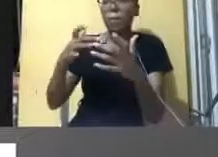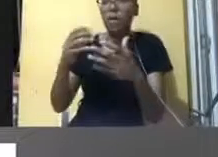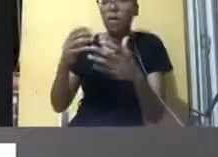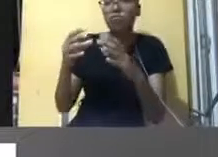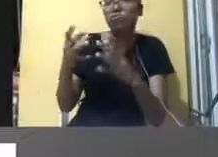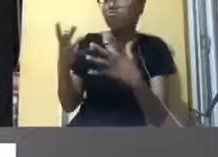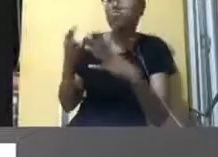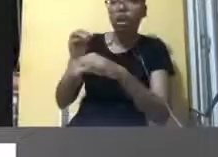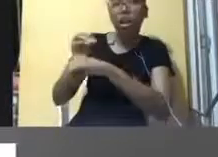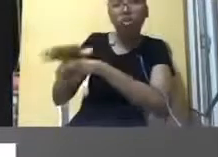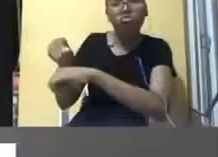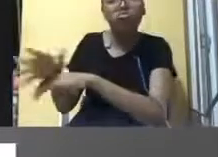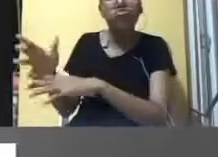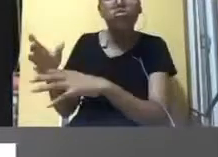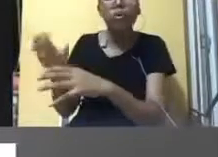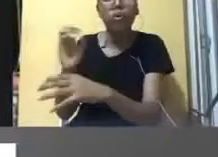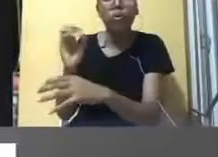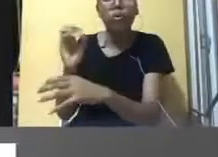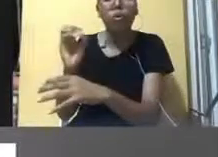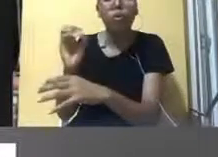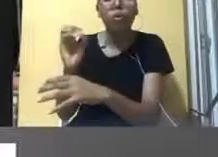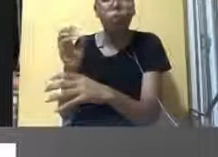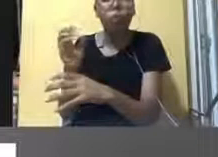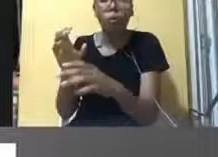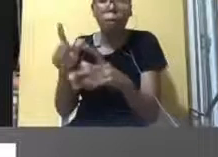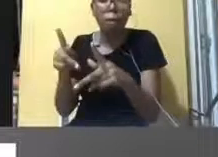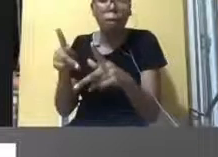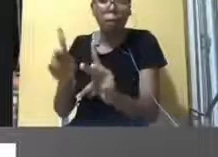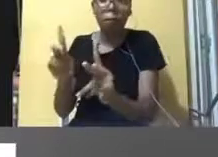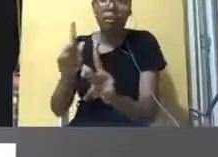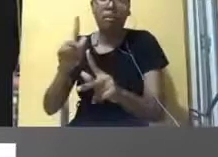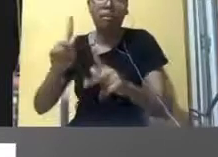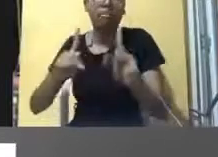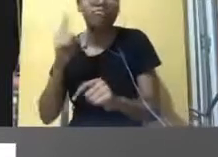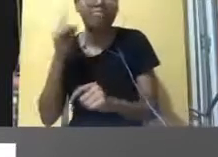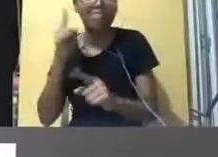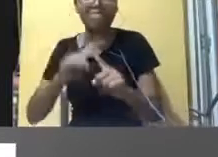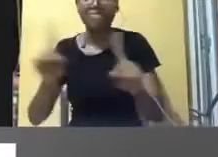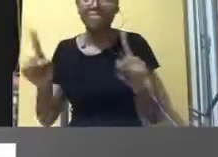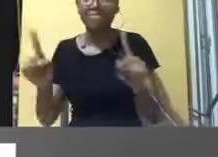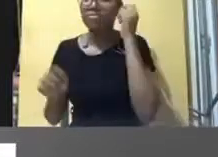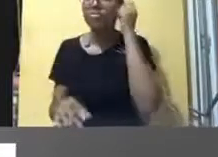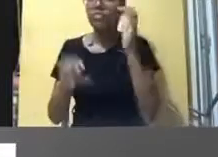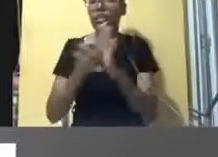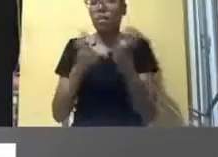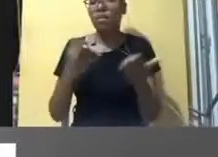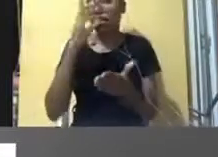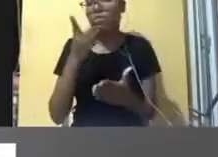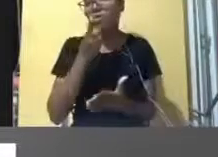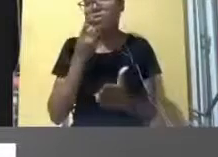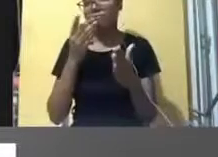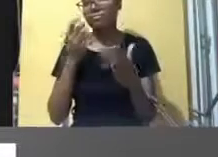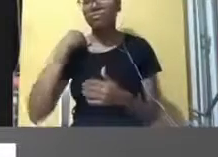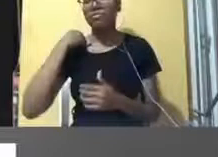en la República Dominicana, si ustedes se encuentran con una persona que no han visto nunca, no conoce a esa persona y comienzan a